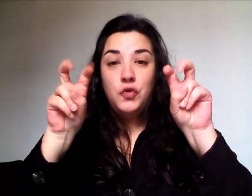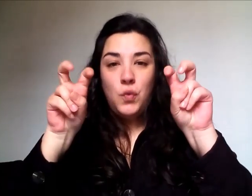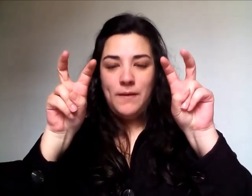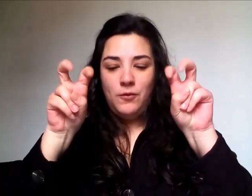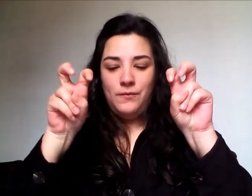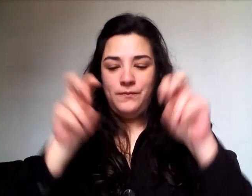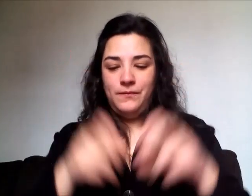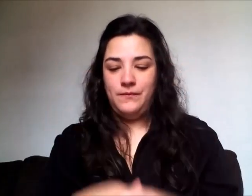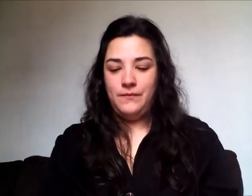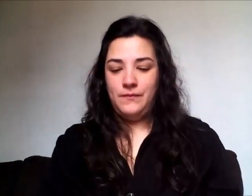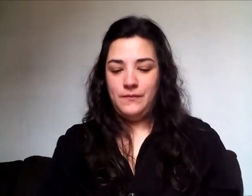Nuevo.